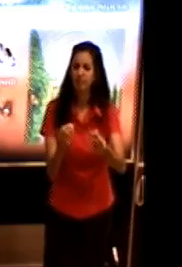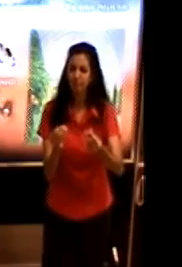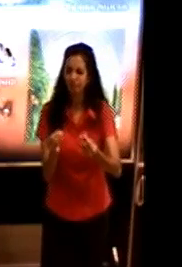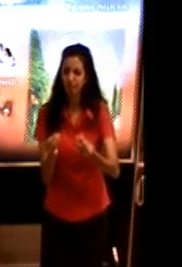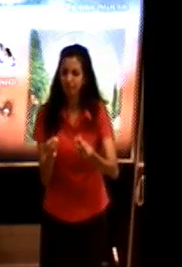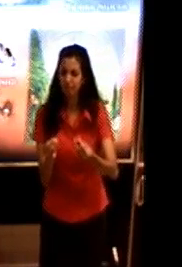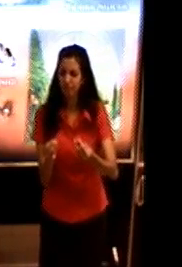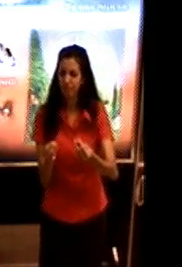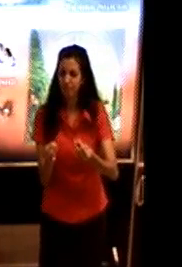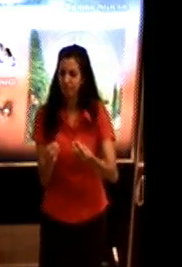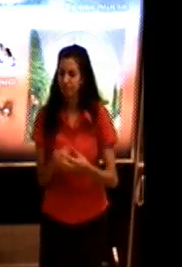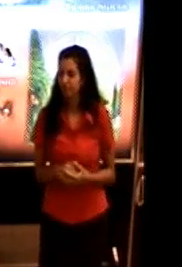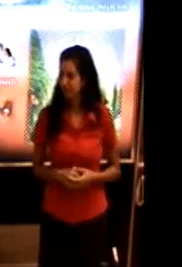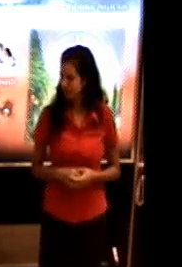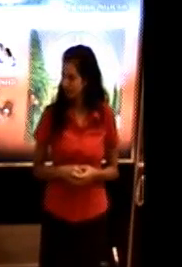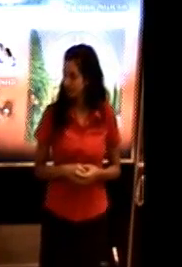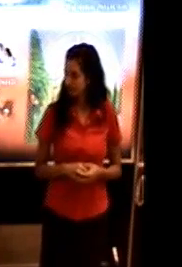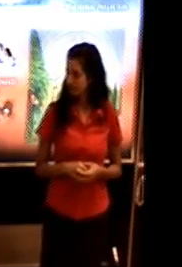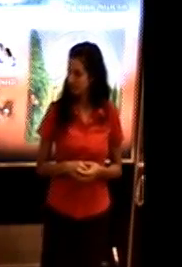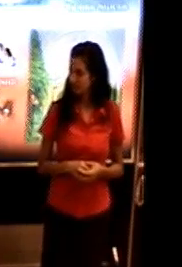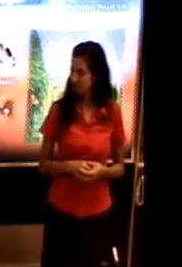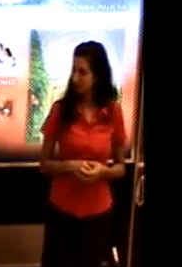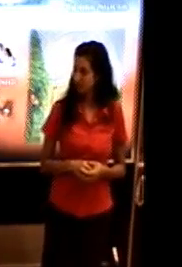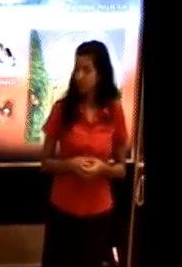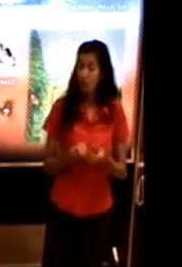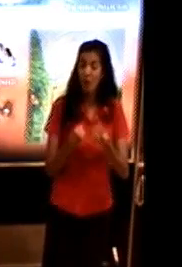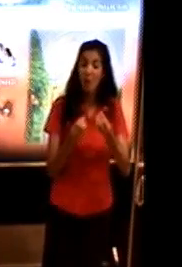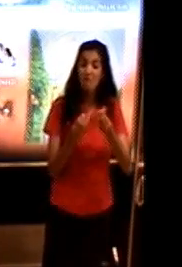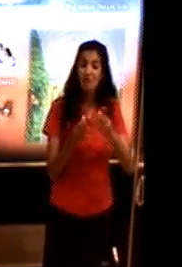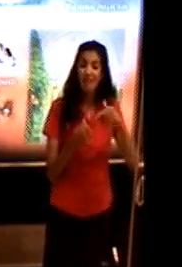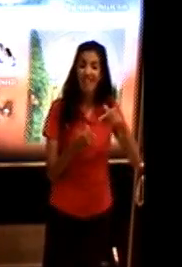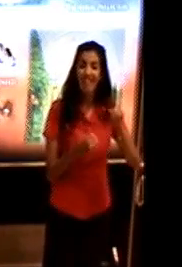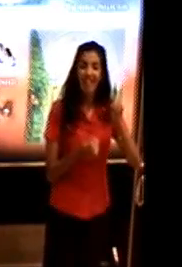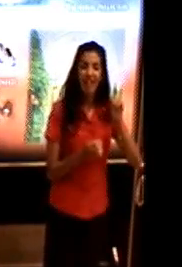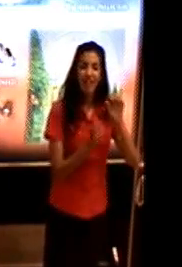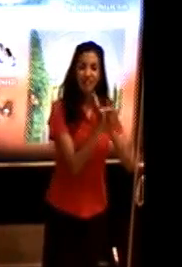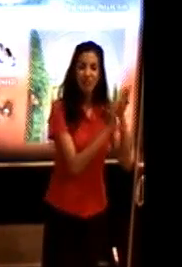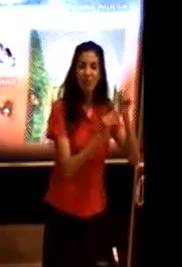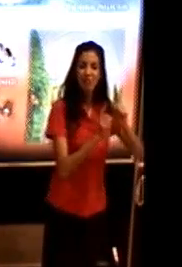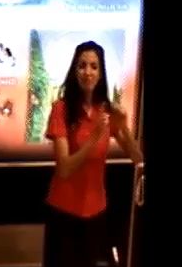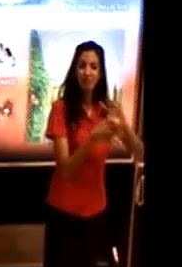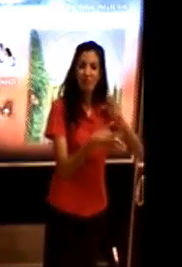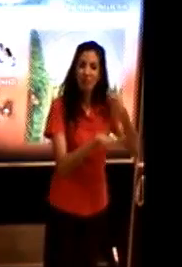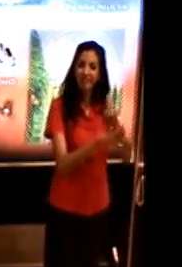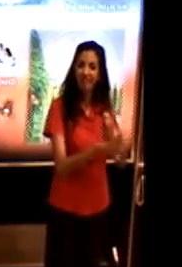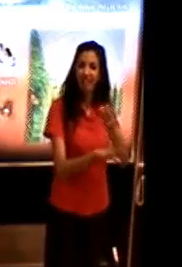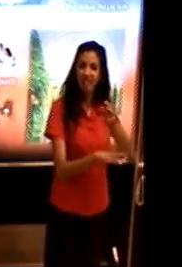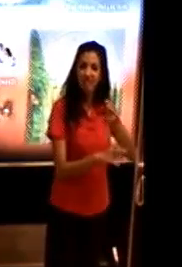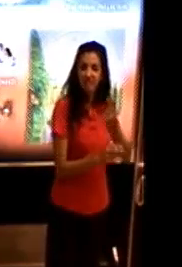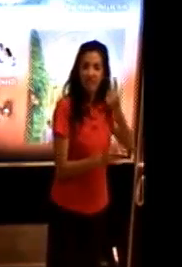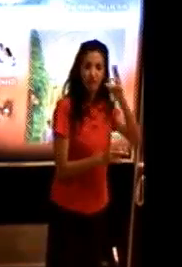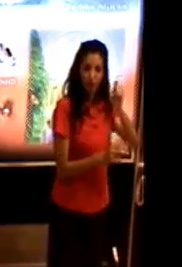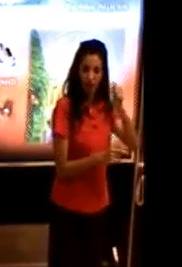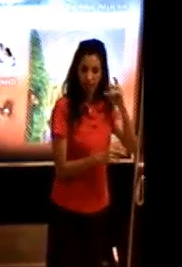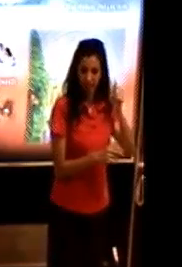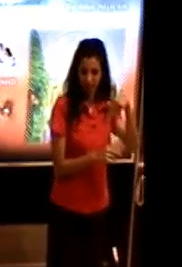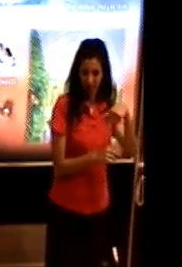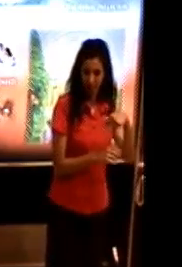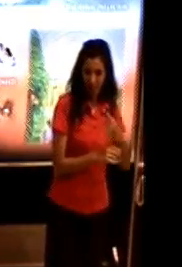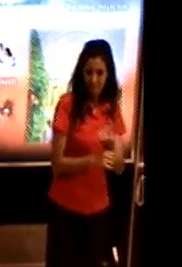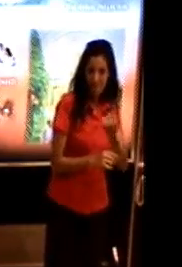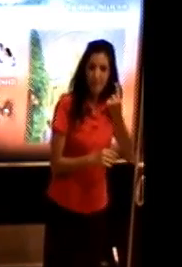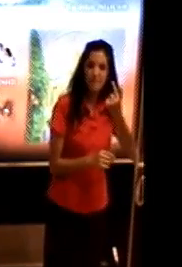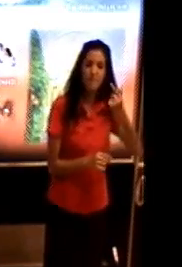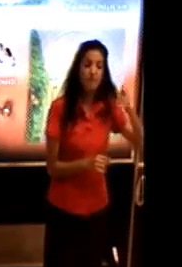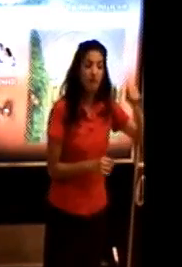que, por eso se lo llama el segundo Adán, ¿verdad? Porque el primer Adán fracasó,